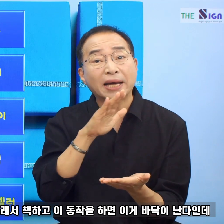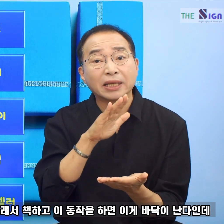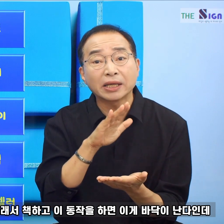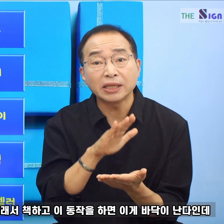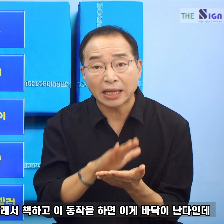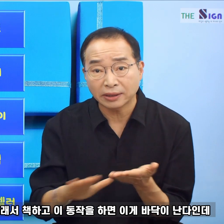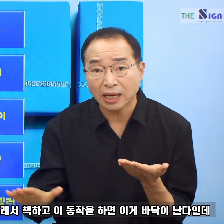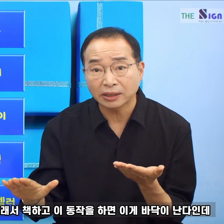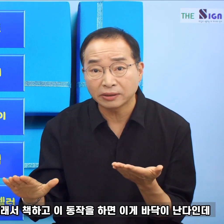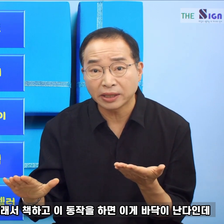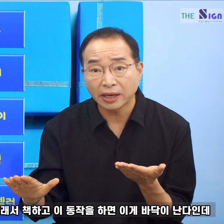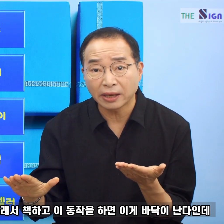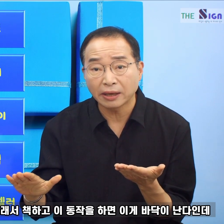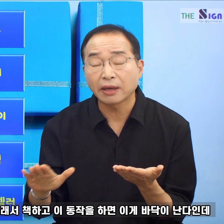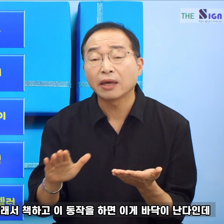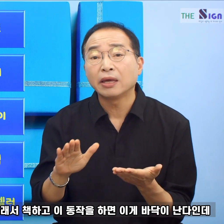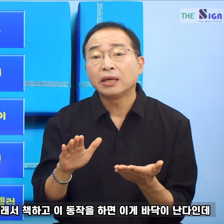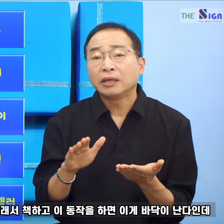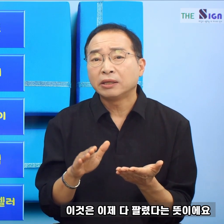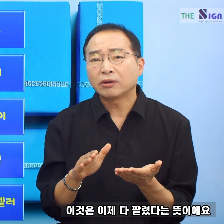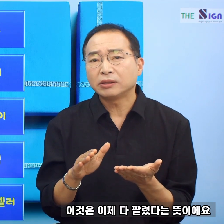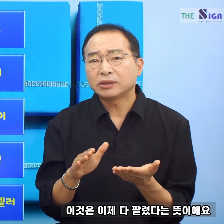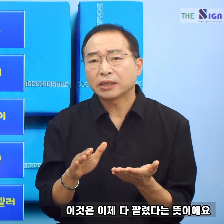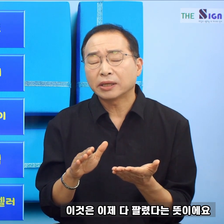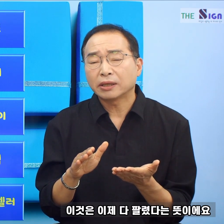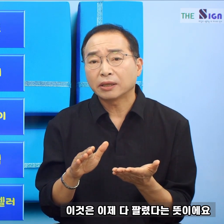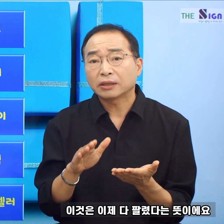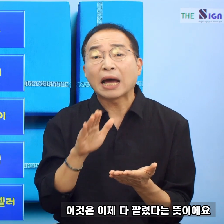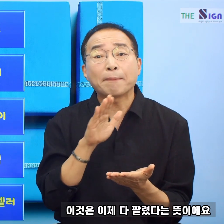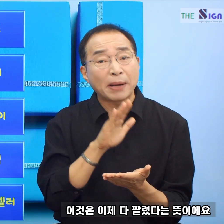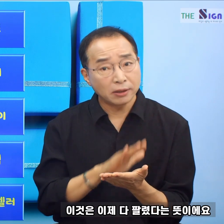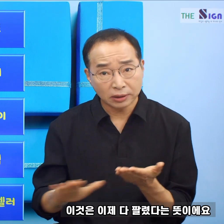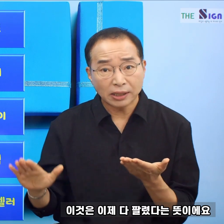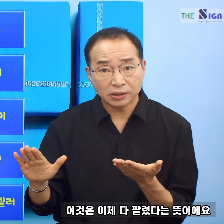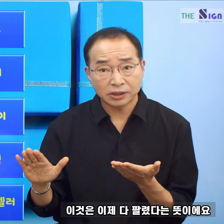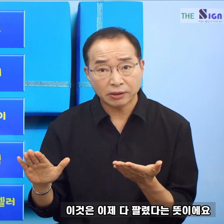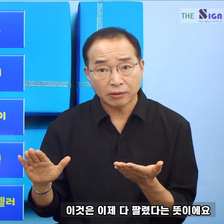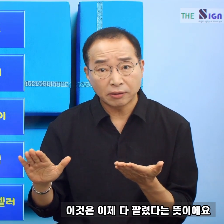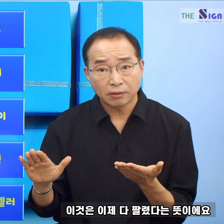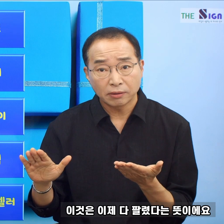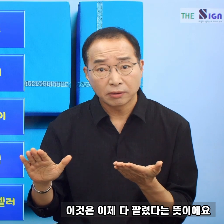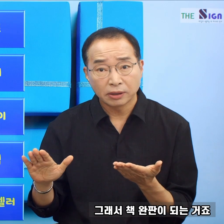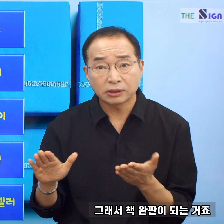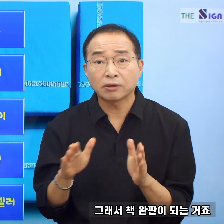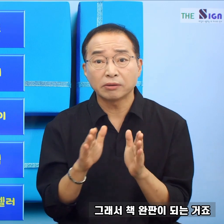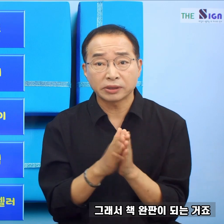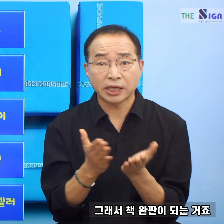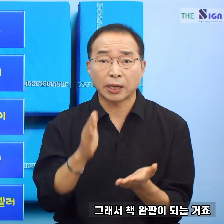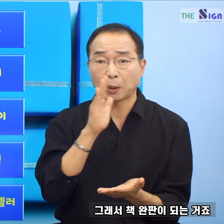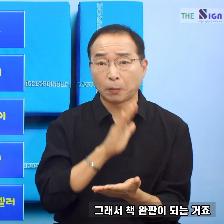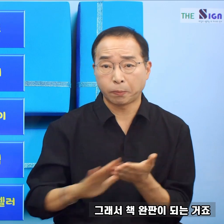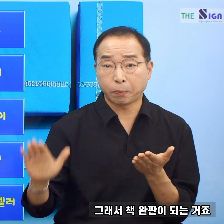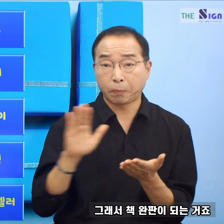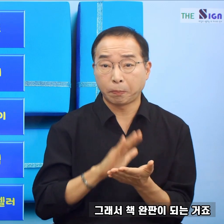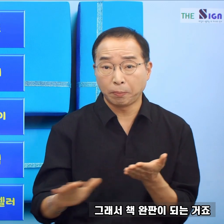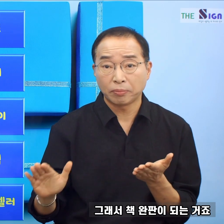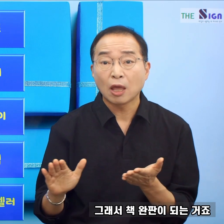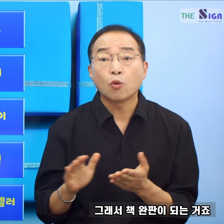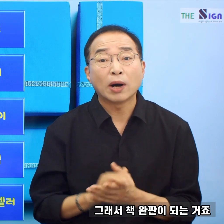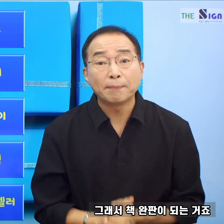바닥이 난다는데 이거는 이제 다 팔렸다는 뜻이에요. 그래서 책 완판이